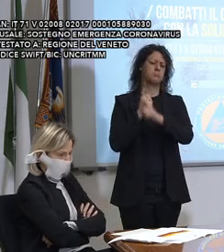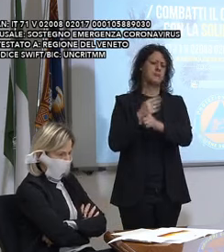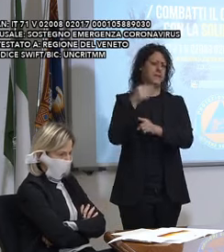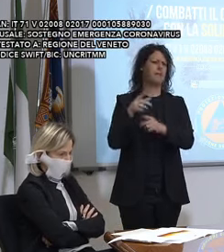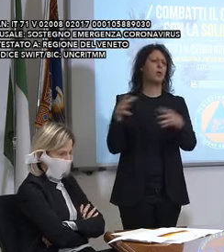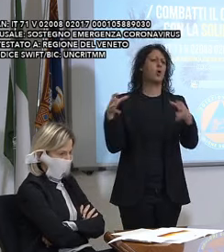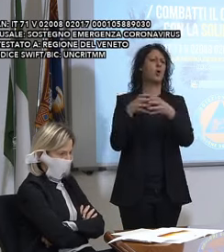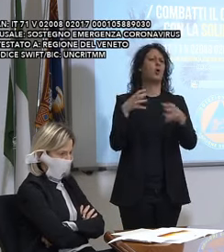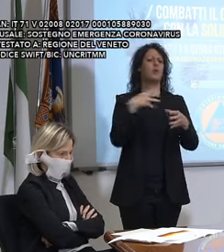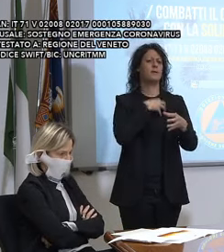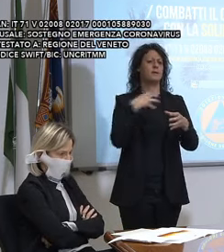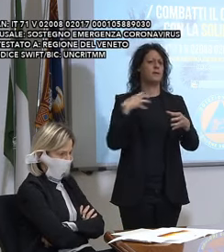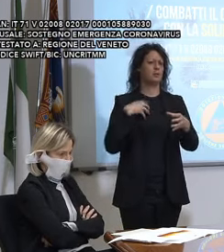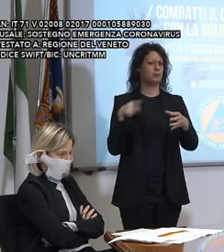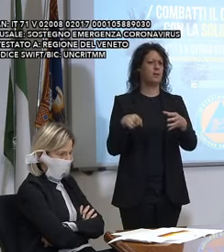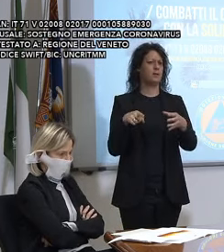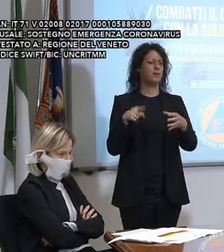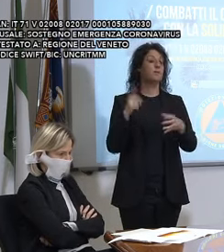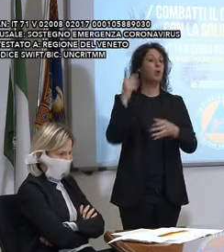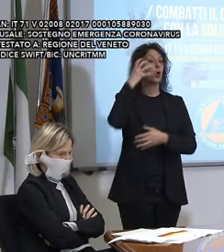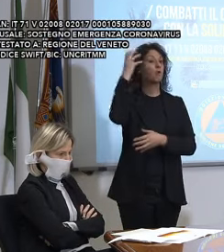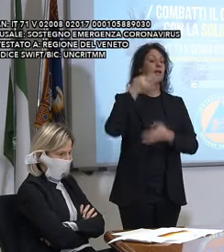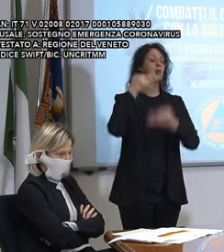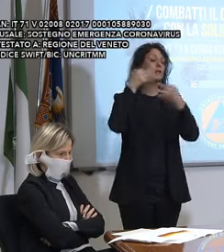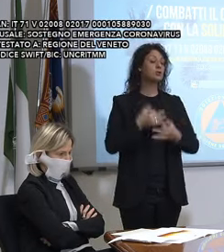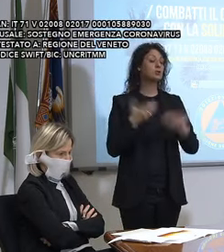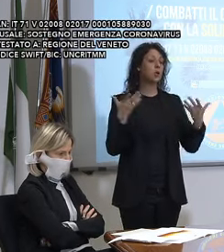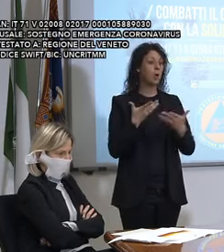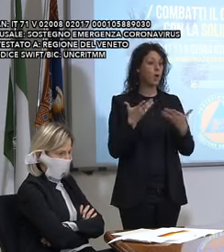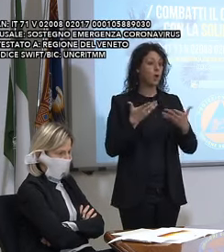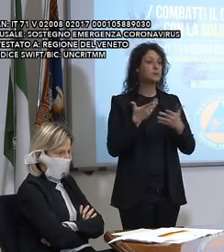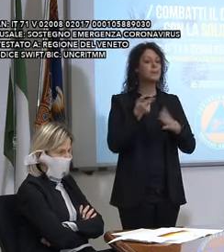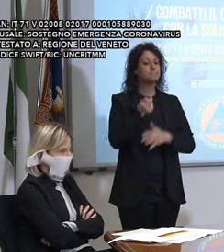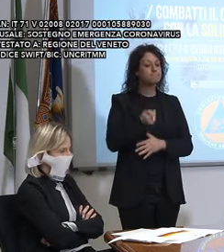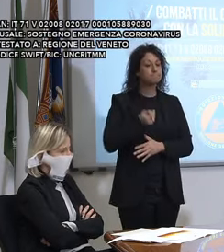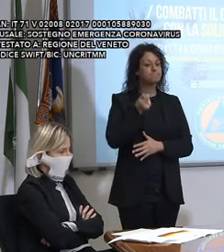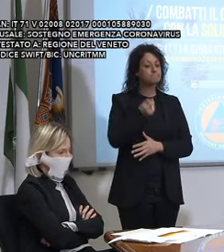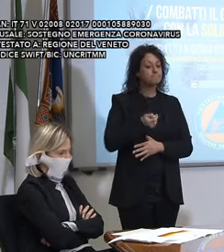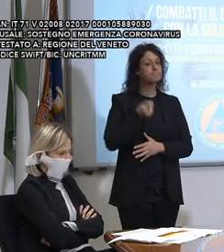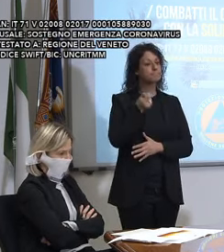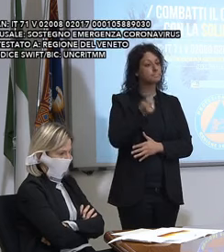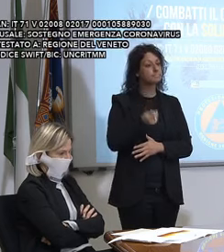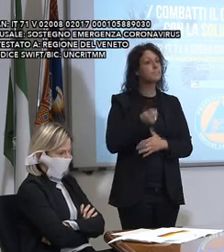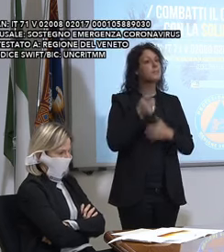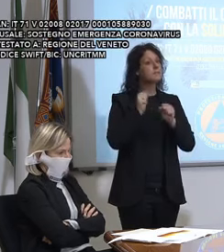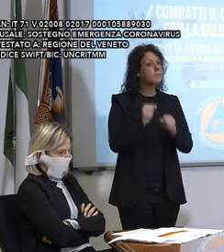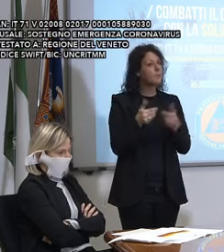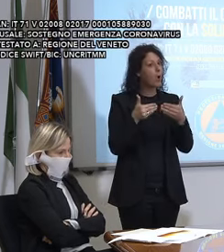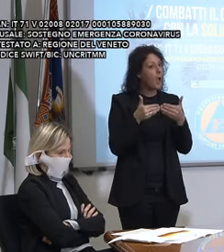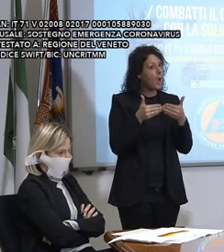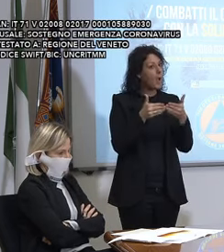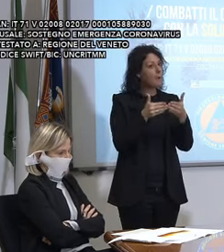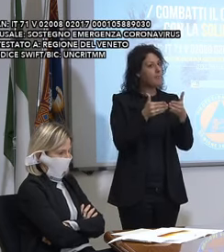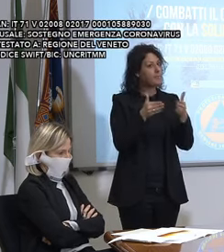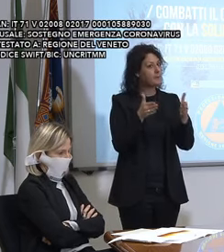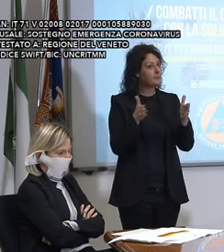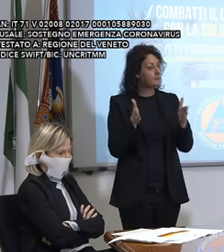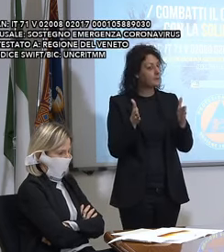scientifico, decide che con gradualità, con tutta una serie di attività, si possa aprire,